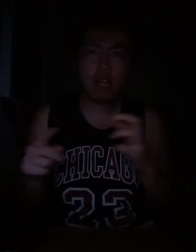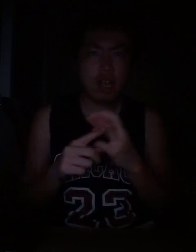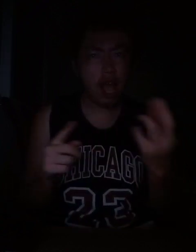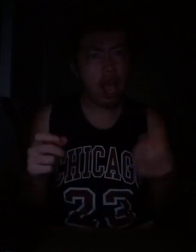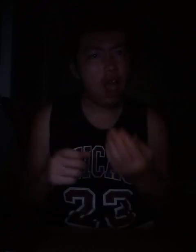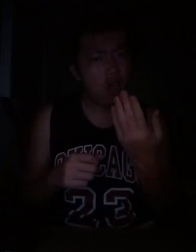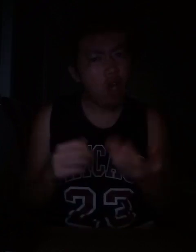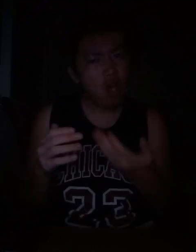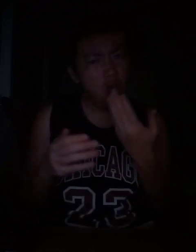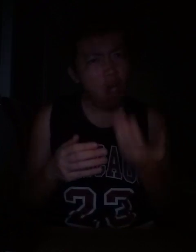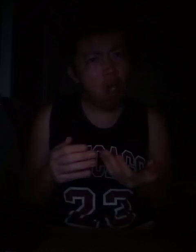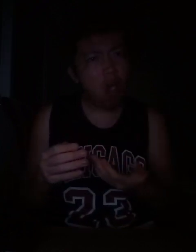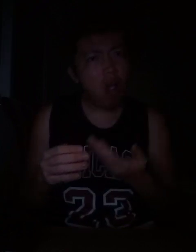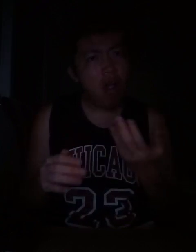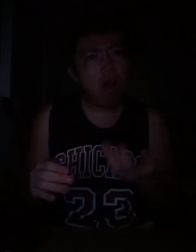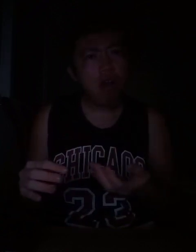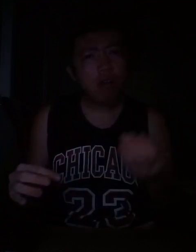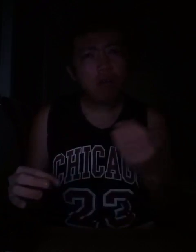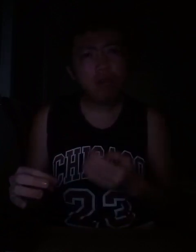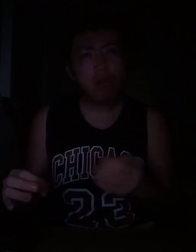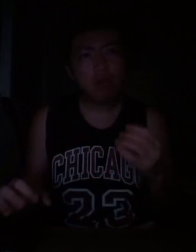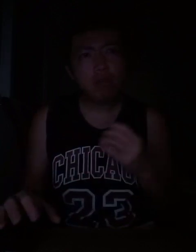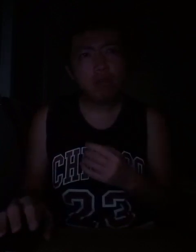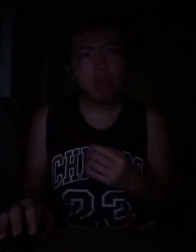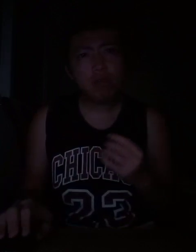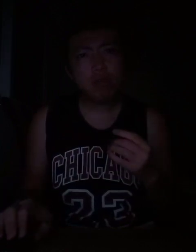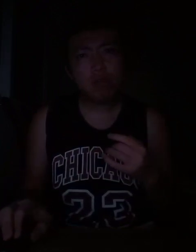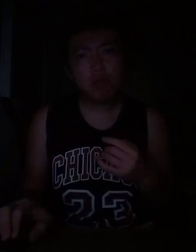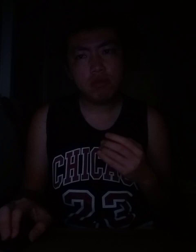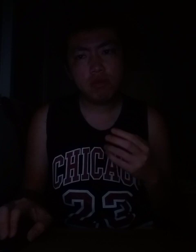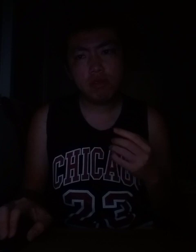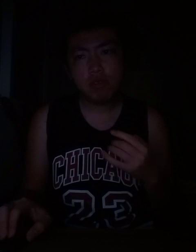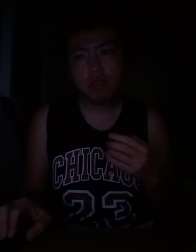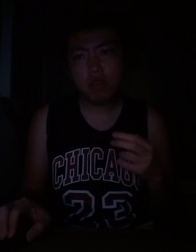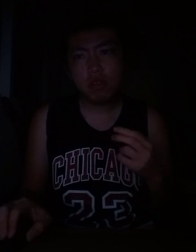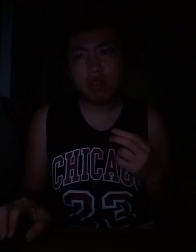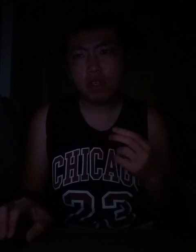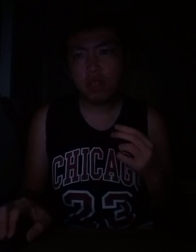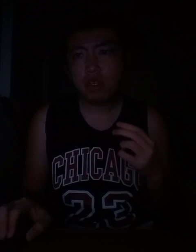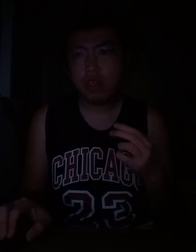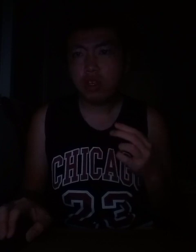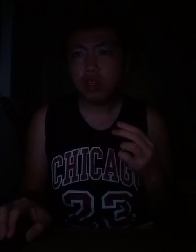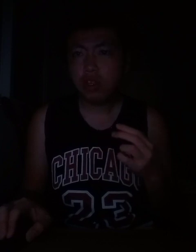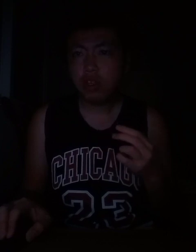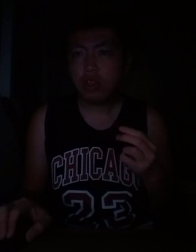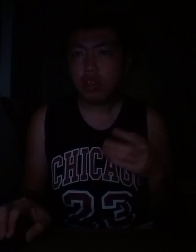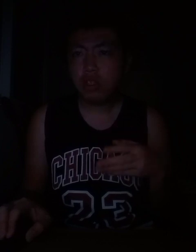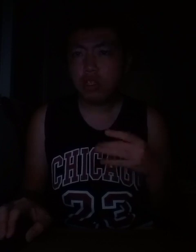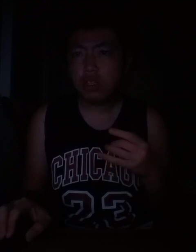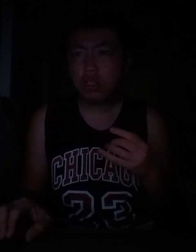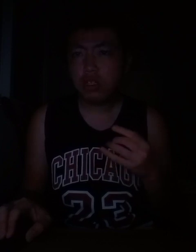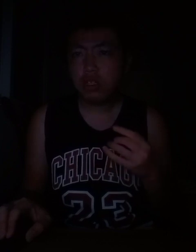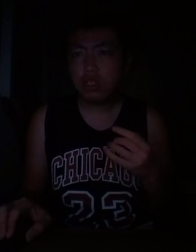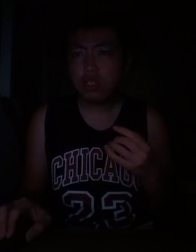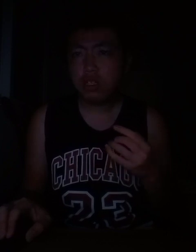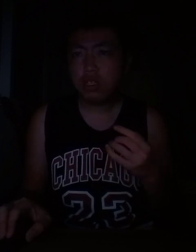우려가 나오는 가운데 국민권익위는 LH 이권 카르텔을 근절하기 위해 내부 신고자 보호가 가능한 공익신고